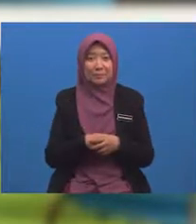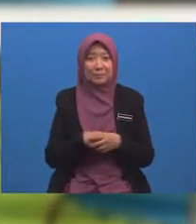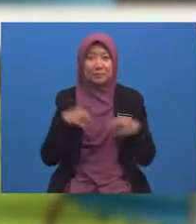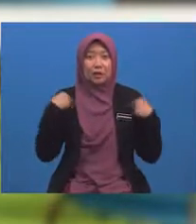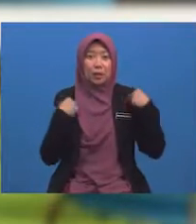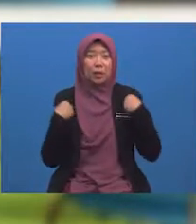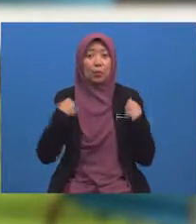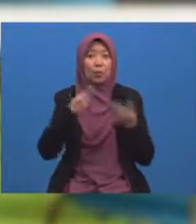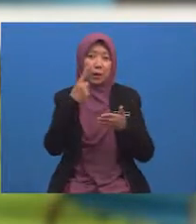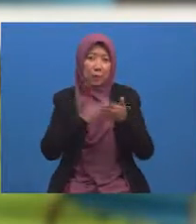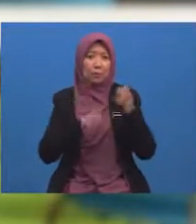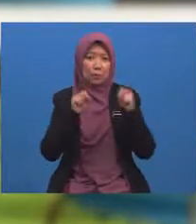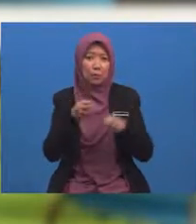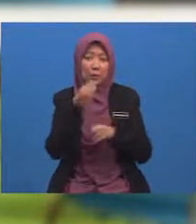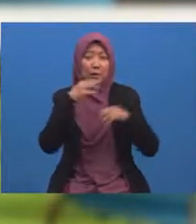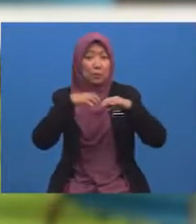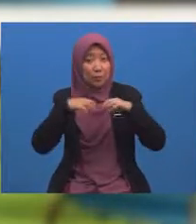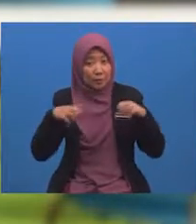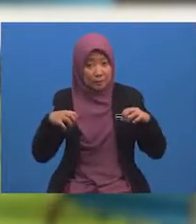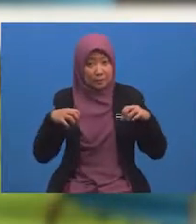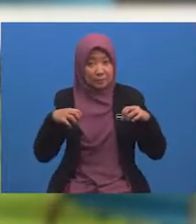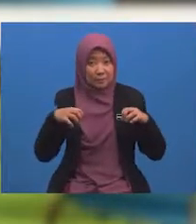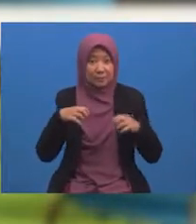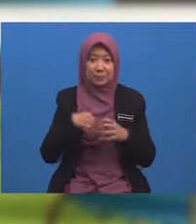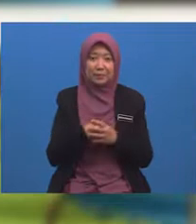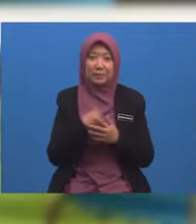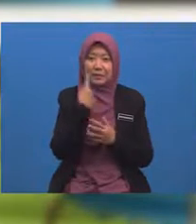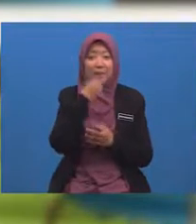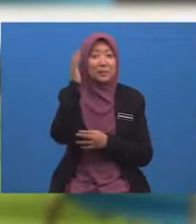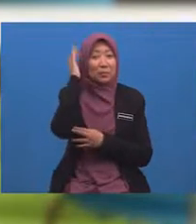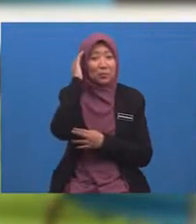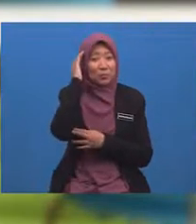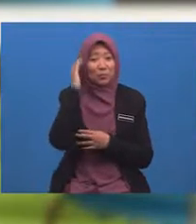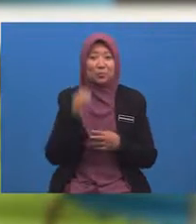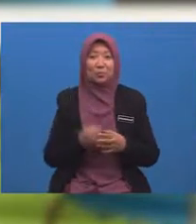Binatang apa yang boleh makan buah durian? Siapa tahu?